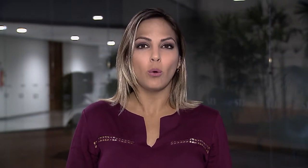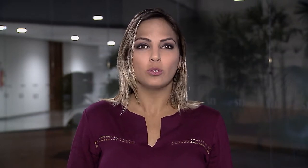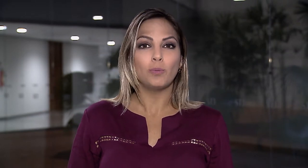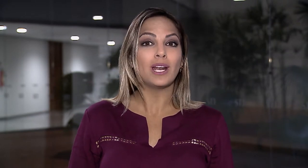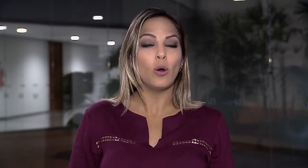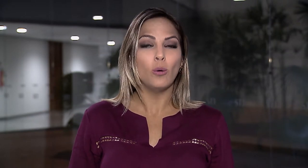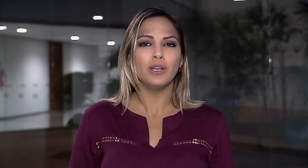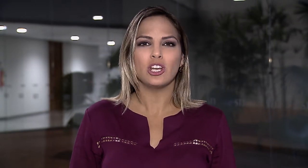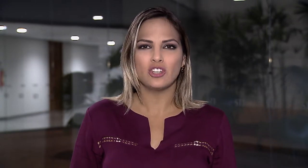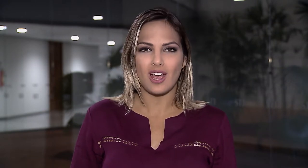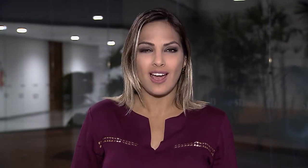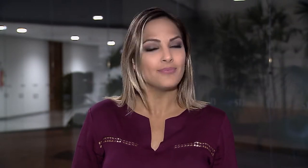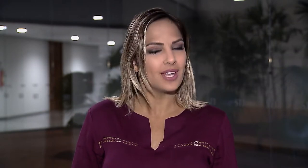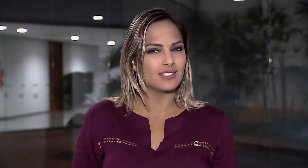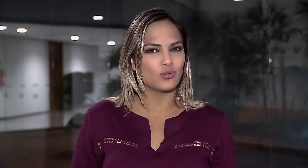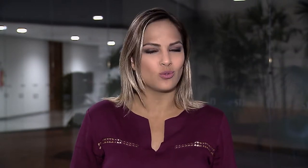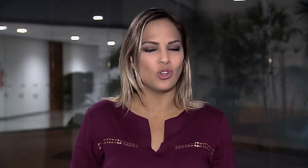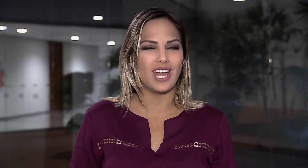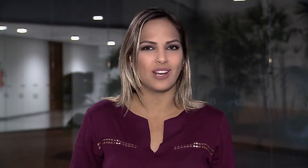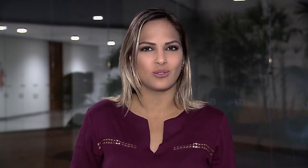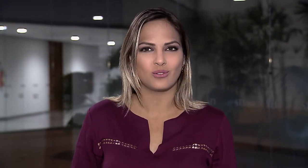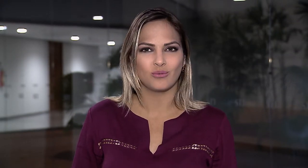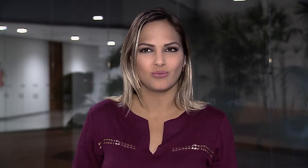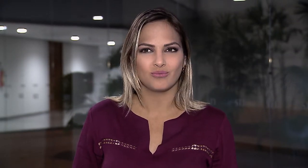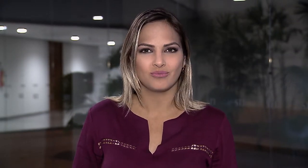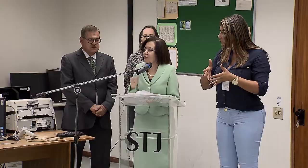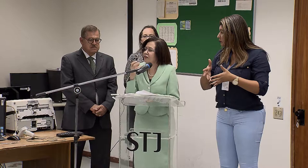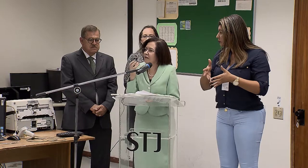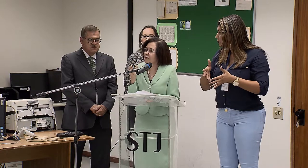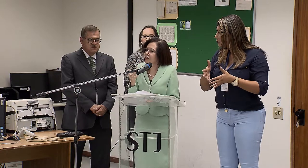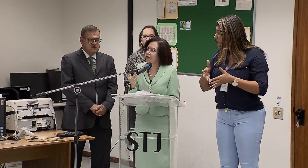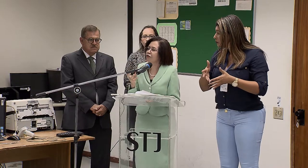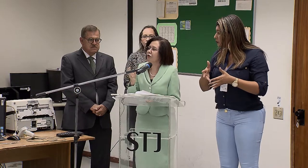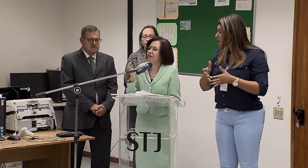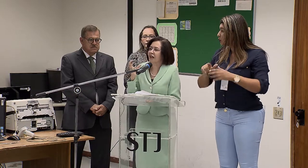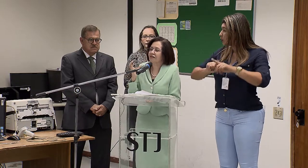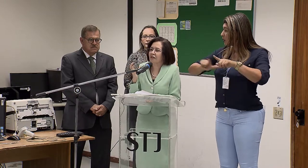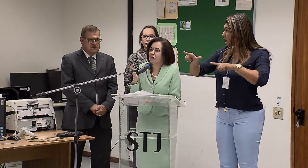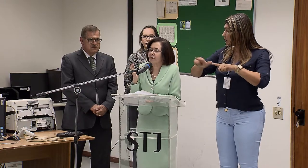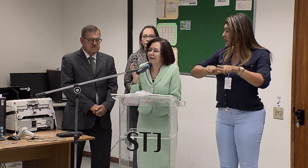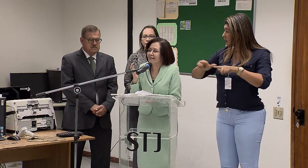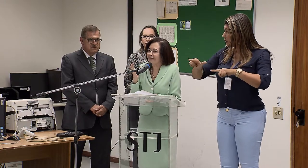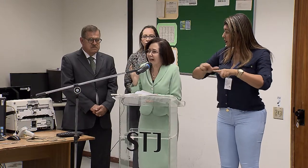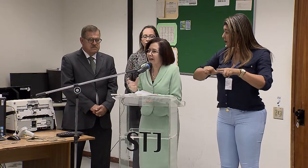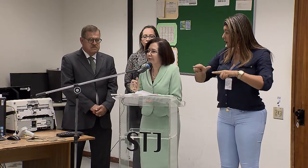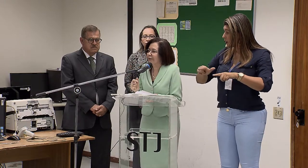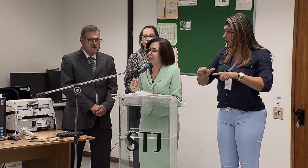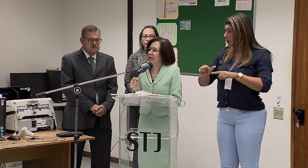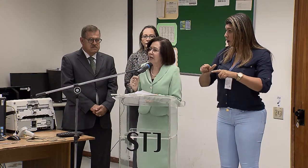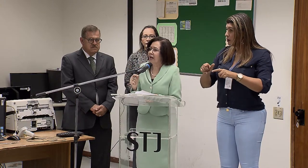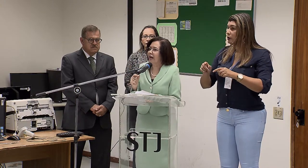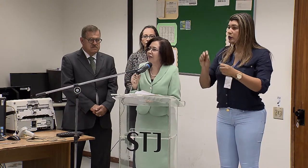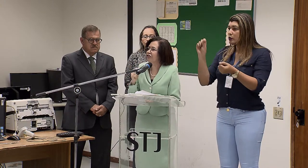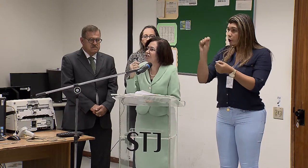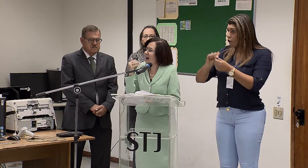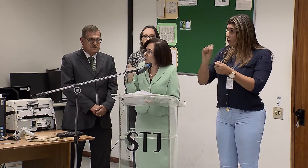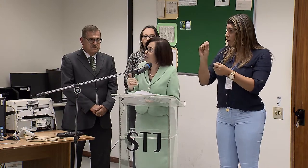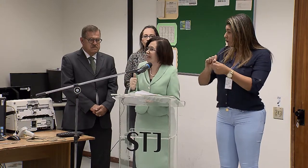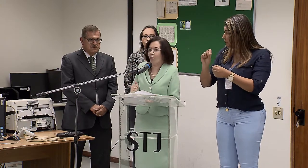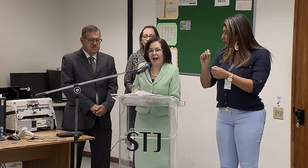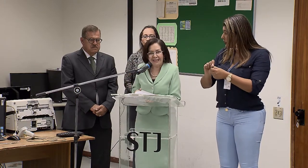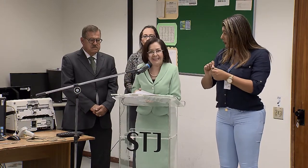promoveu o encontro para homenagear esses funcionários. Com a ajuda de uma tradutora de Libras, a presidente do